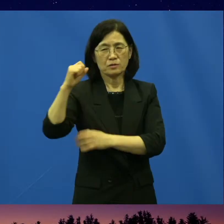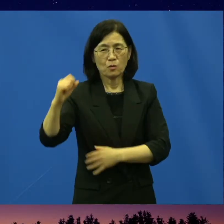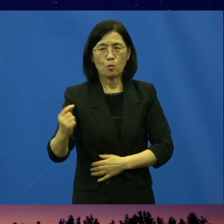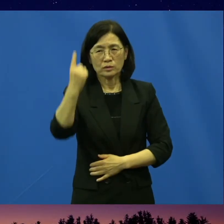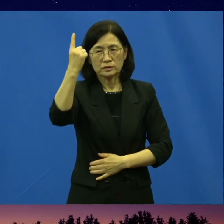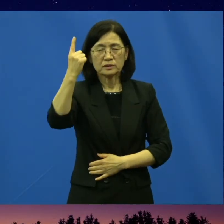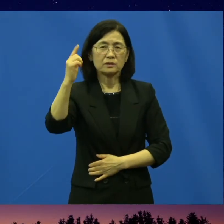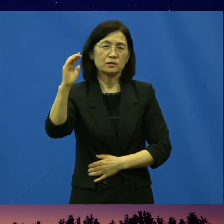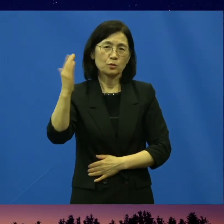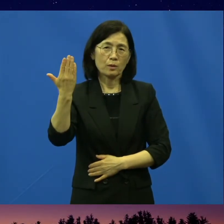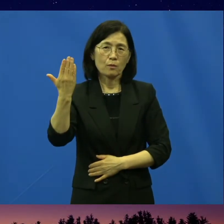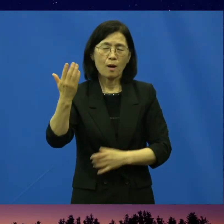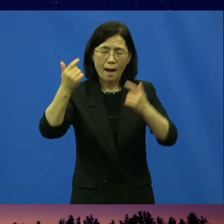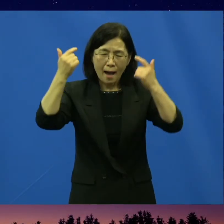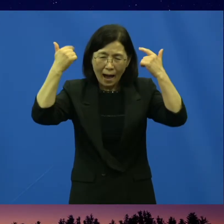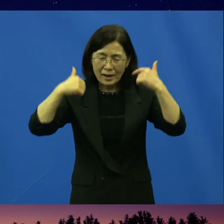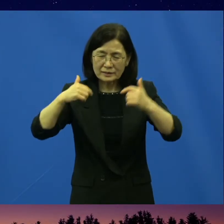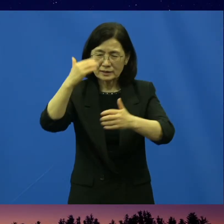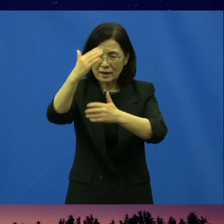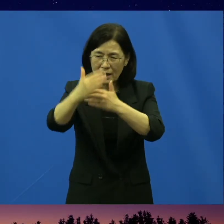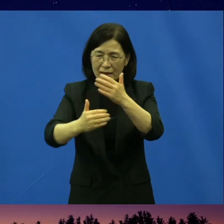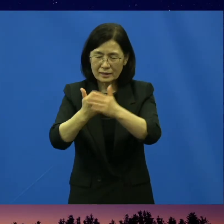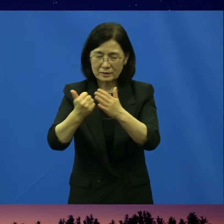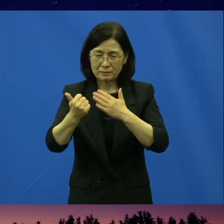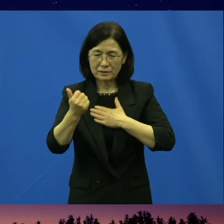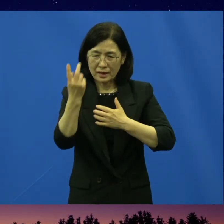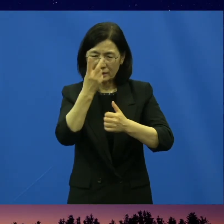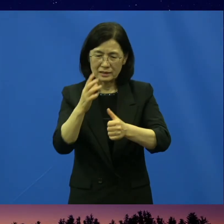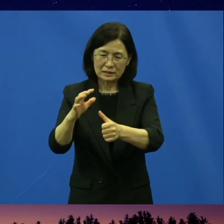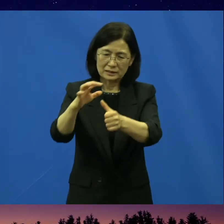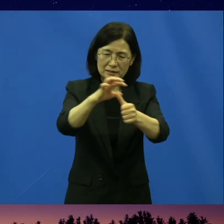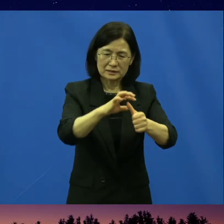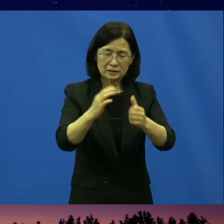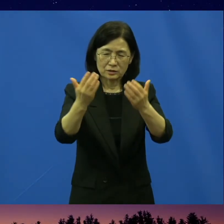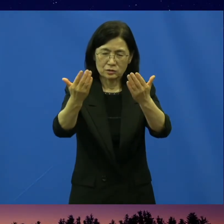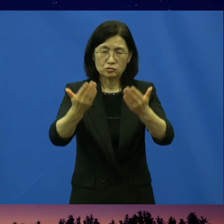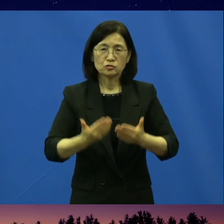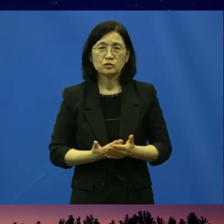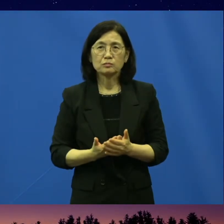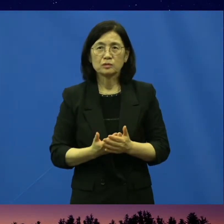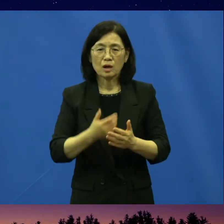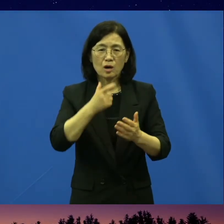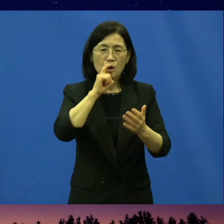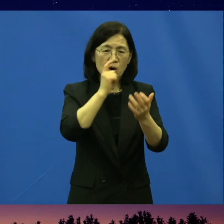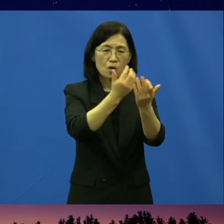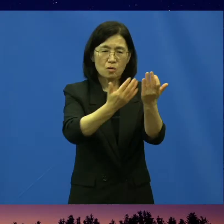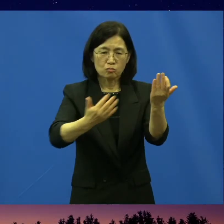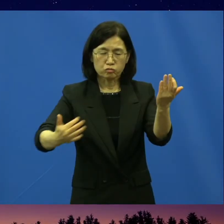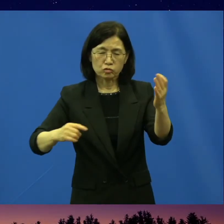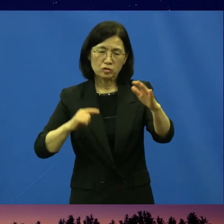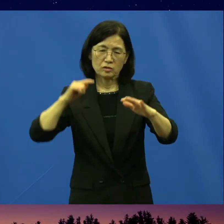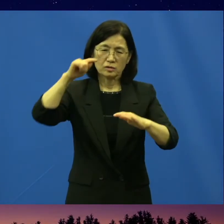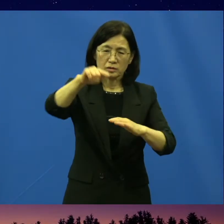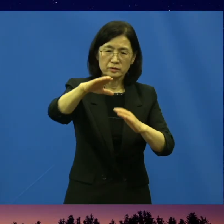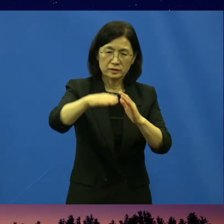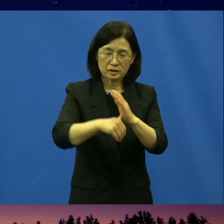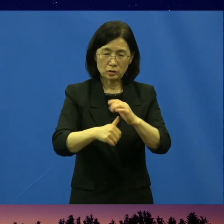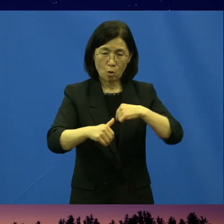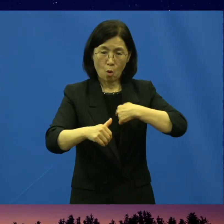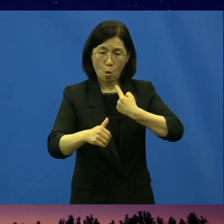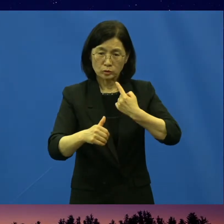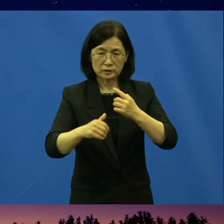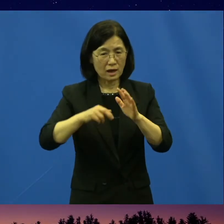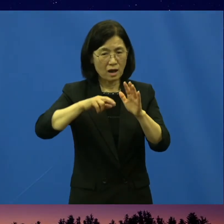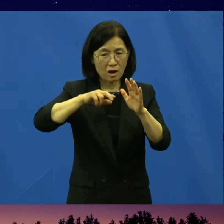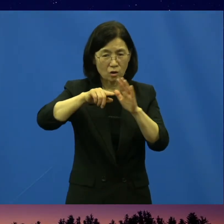거죠. 그러니까 물을 건널 때도 내가 건너는 게 아니고 주님이 함께 하시는 거예요. 불